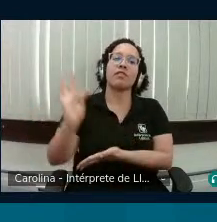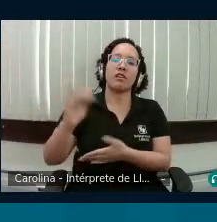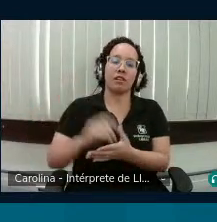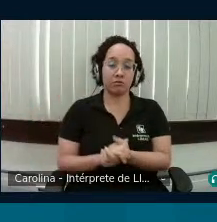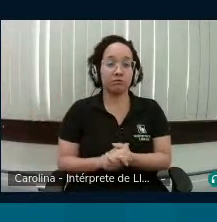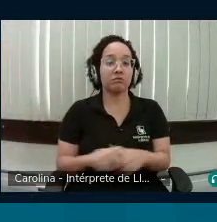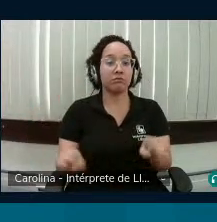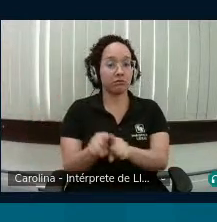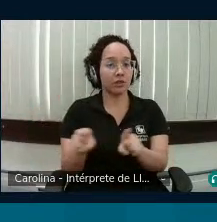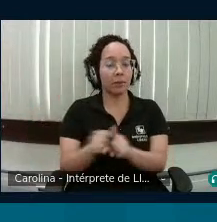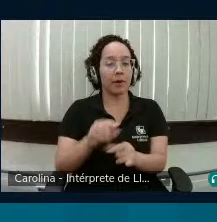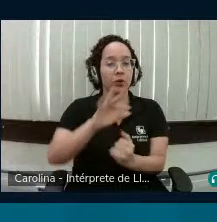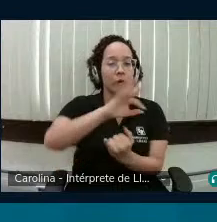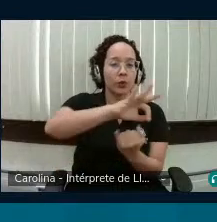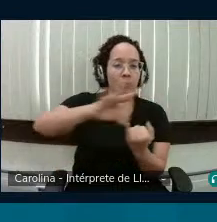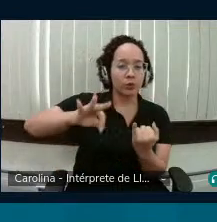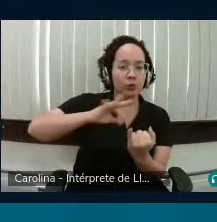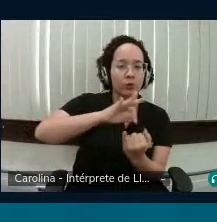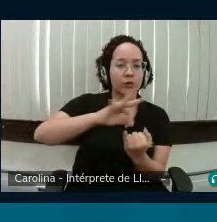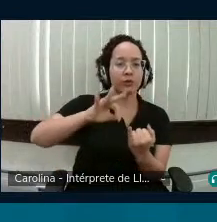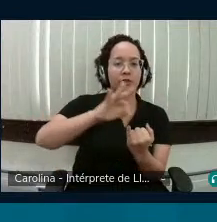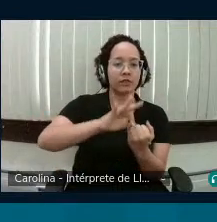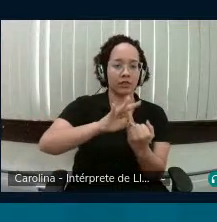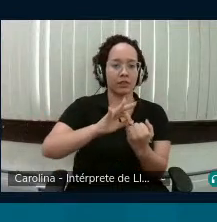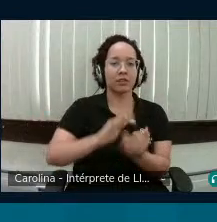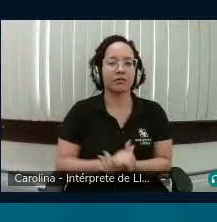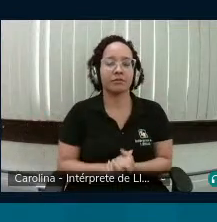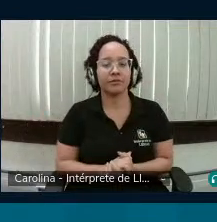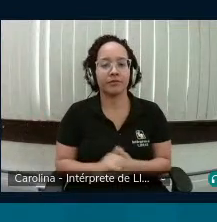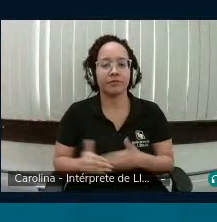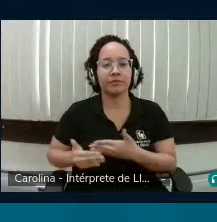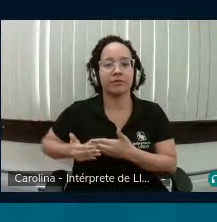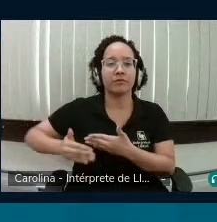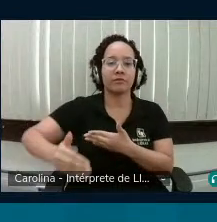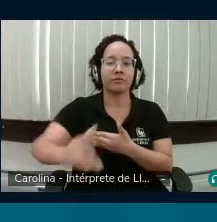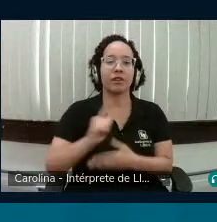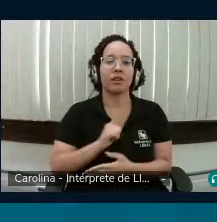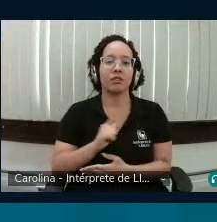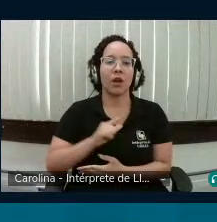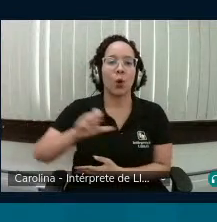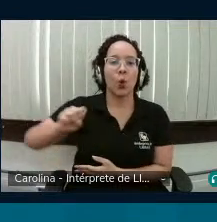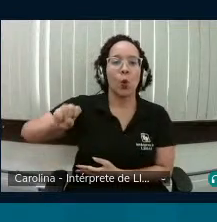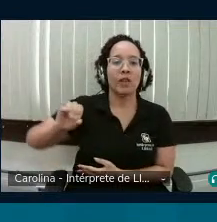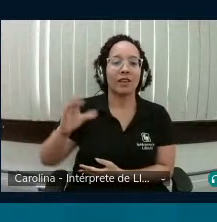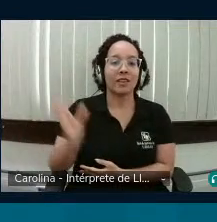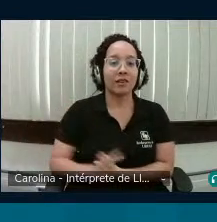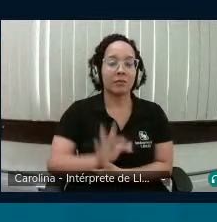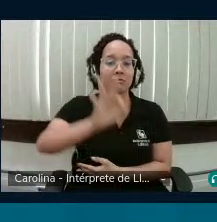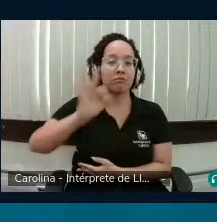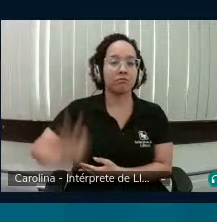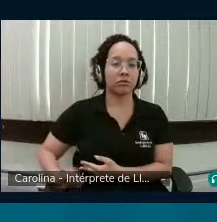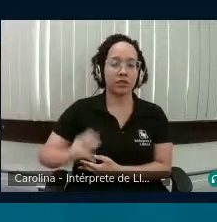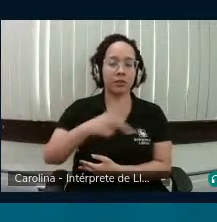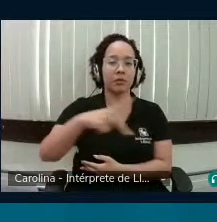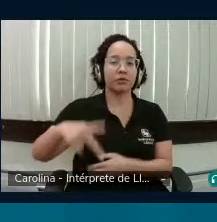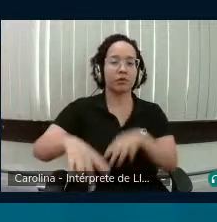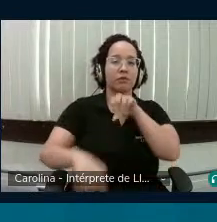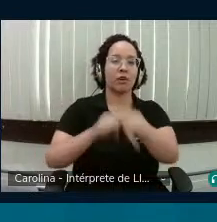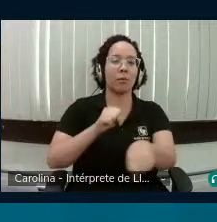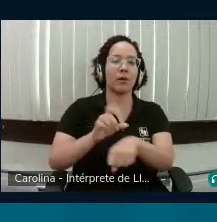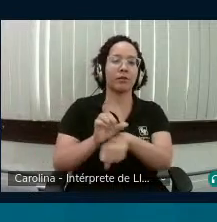Federal do Espírito Santo está seguindo. Nós queremos, em breve, pelo menos ter de 80% do nosso docente com doutorado,